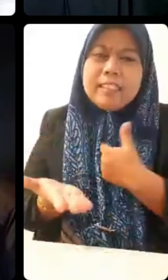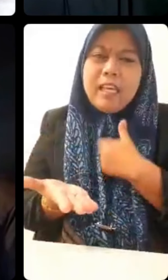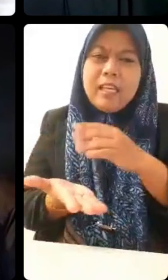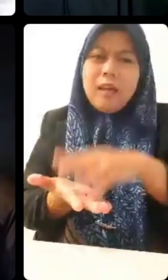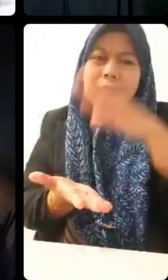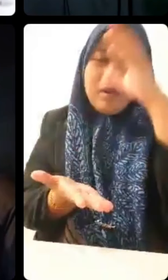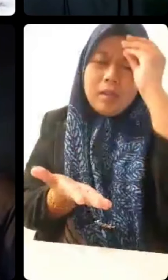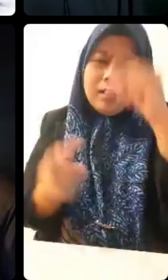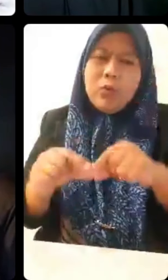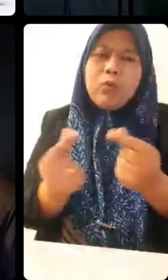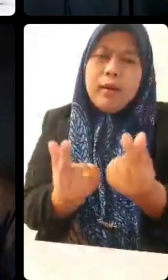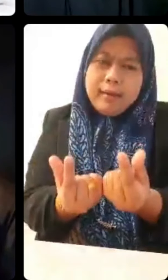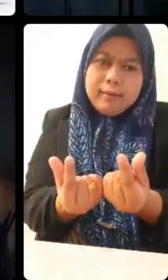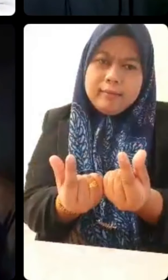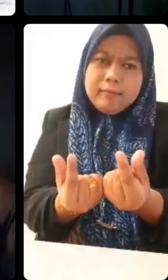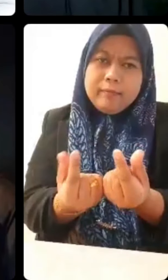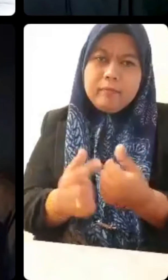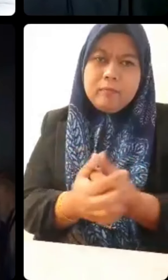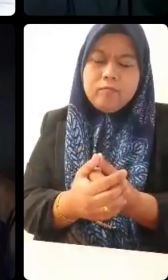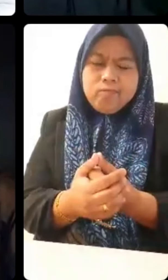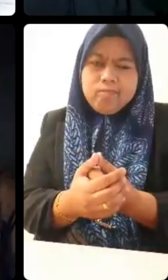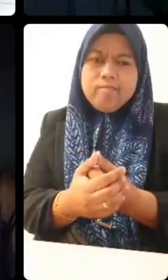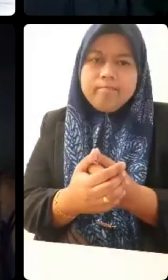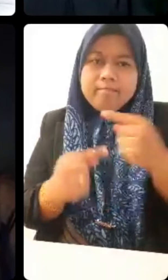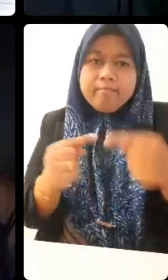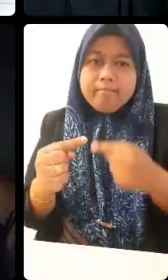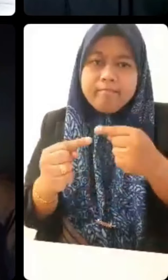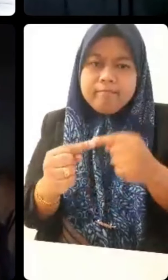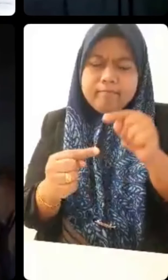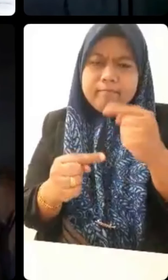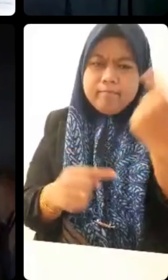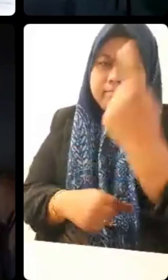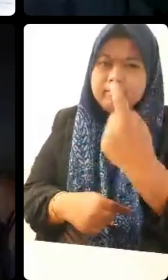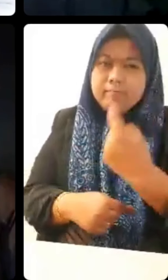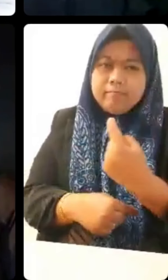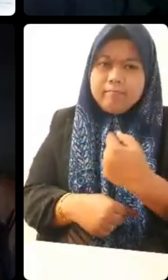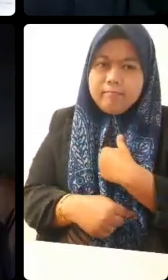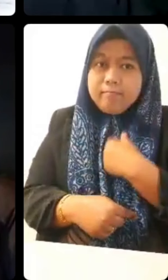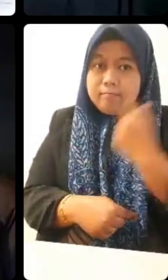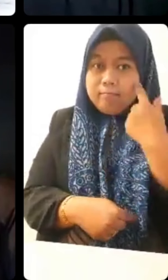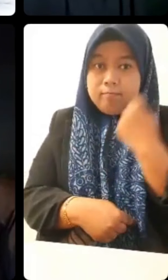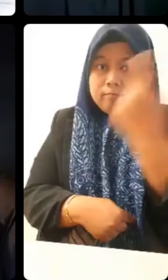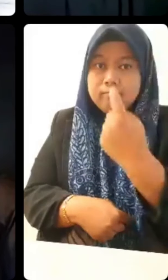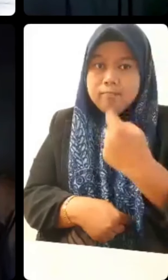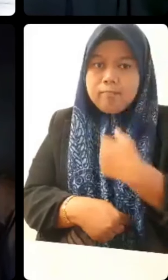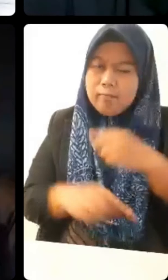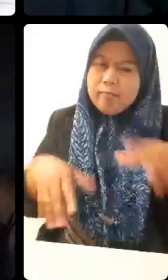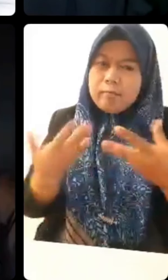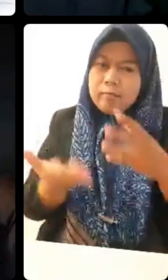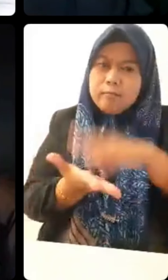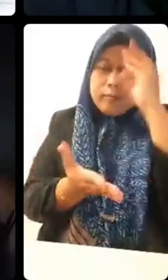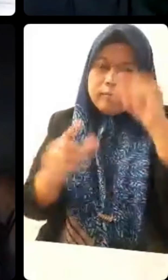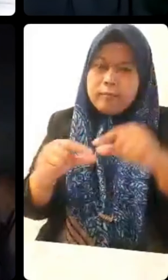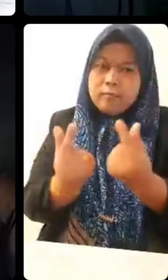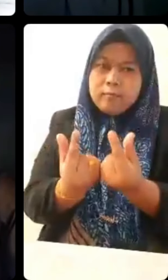Di situ bermulanya soalan tu. Ketika itu saya tak ada jawapan. Tak ada jawapan. Sebab yang saya tahu ketika